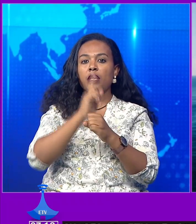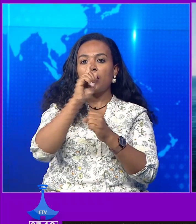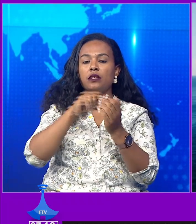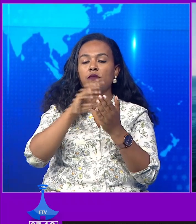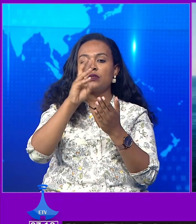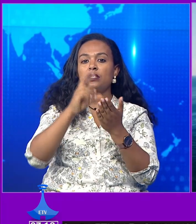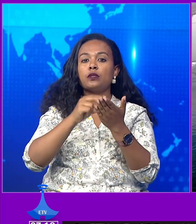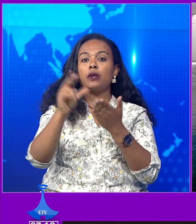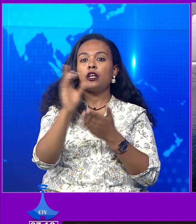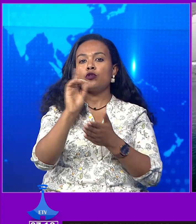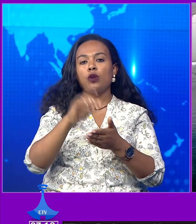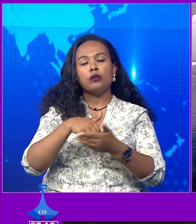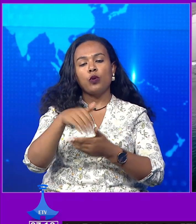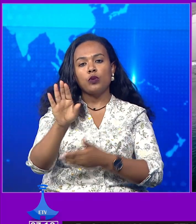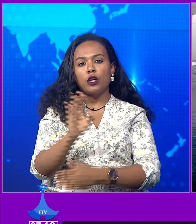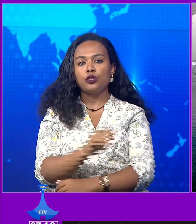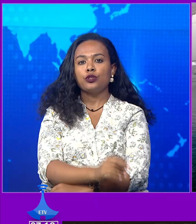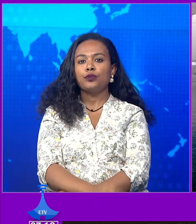1.6 ቢሊዮን ዶላር ታወጣለች።